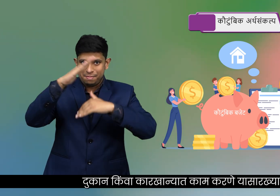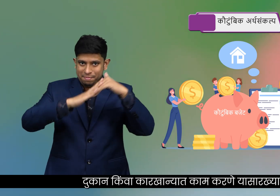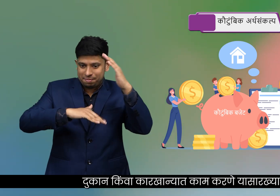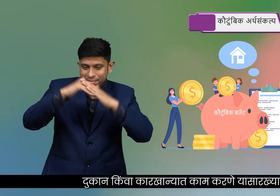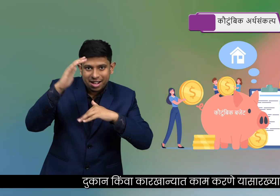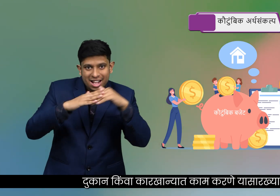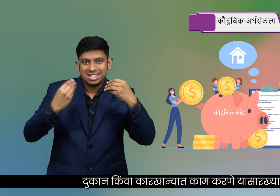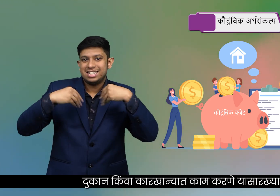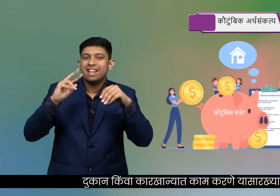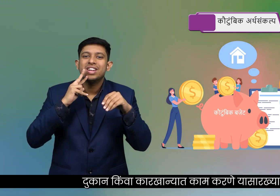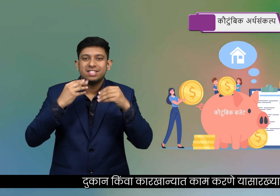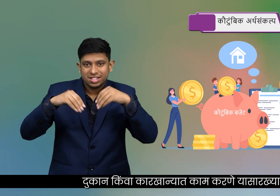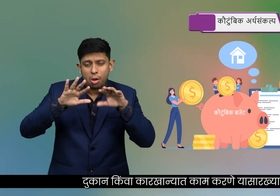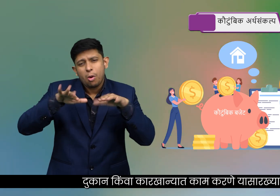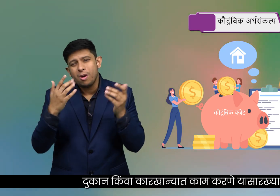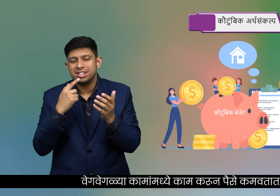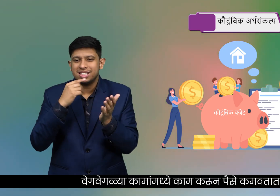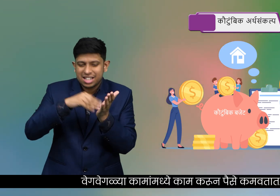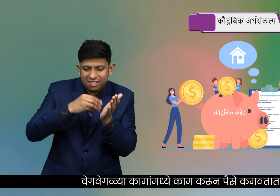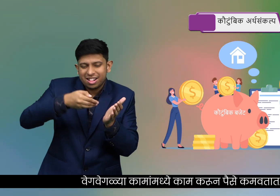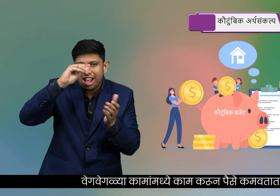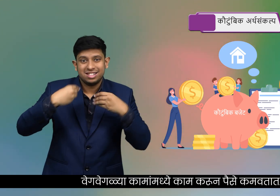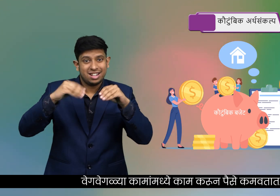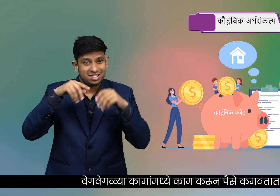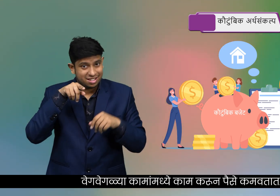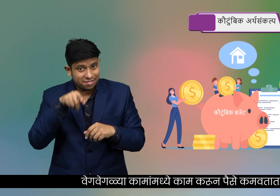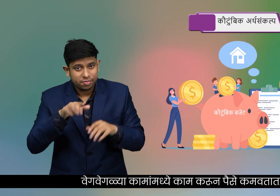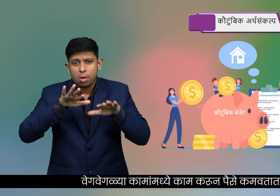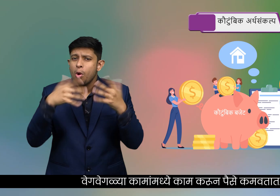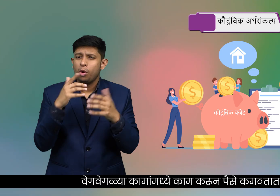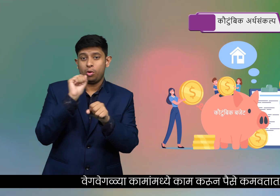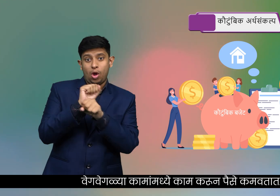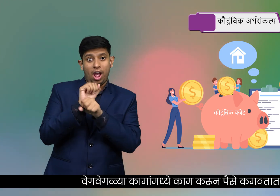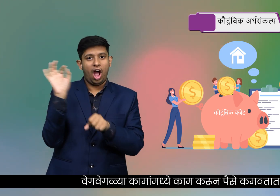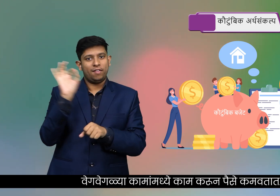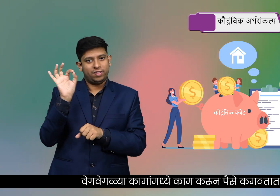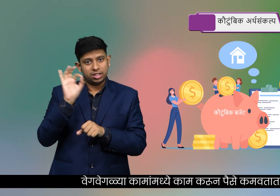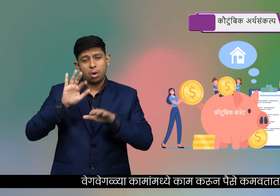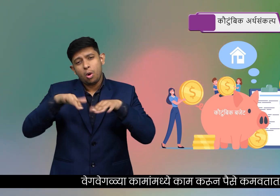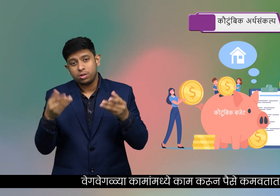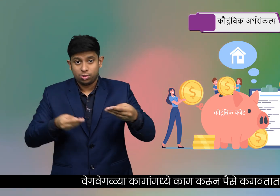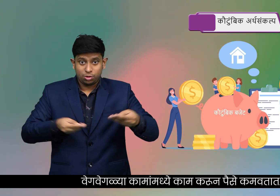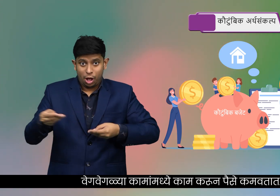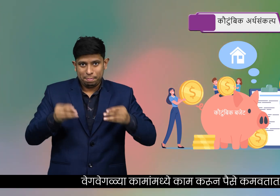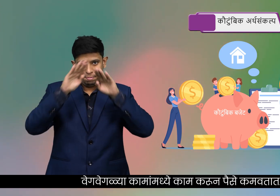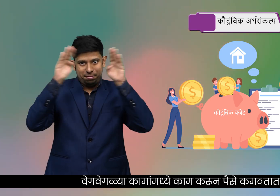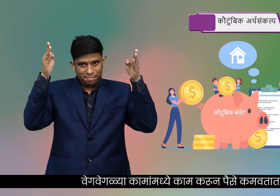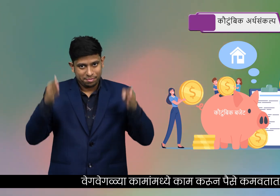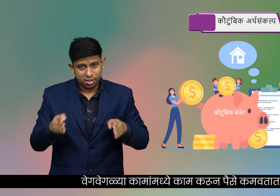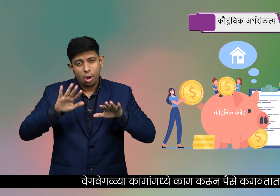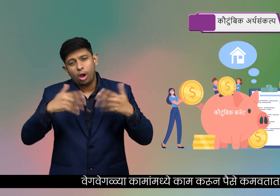दुकान किंवा कारखान्यात काम करणे यासारख्या वेगवेगळ्या कामांमध्ये काम करून पैसे कमवतात.